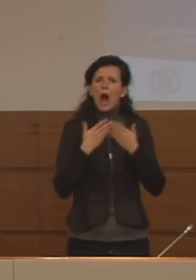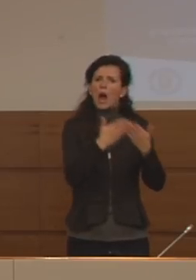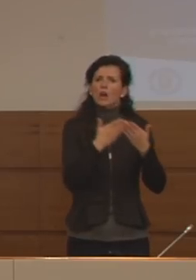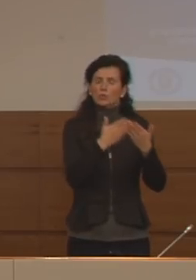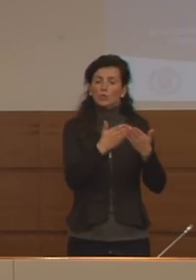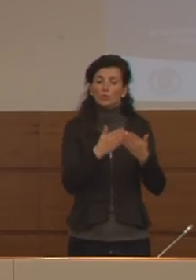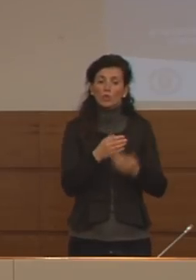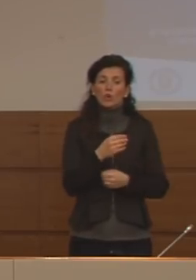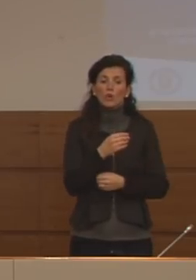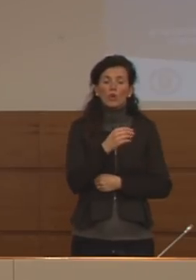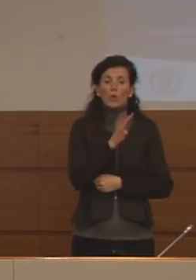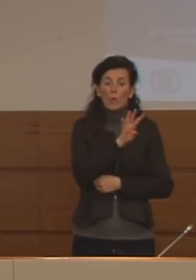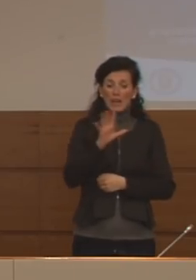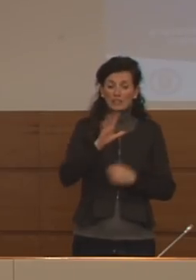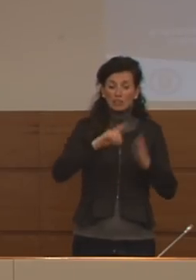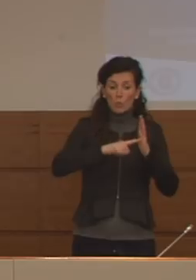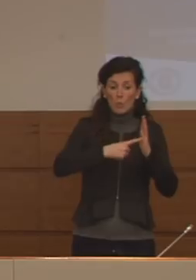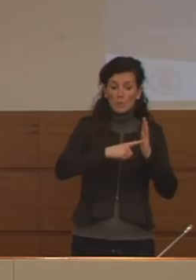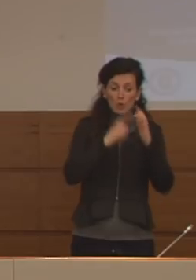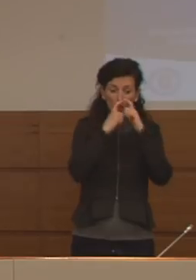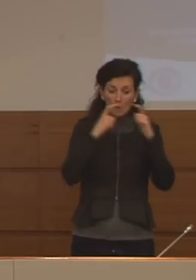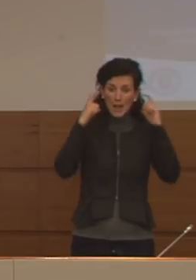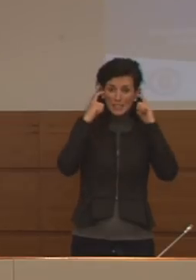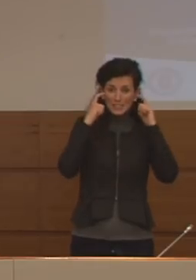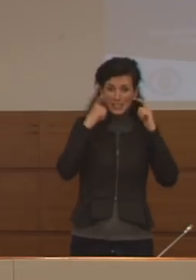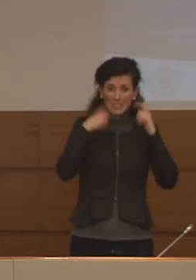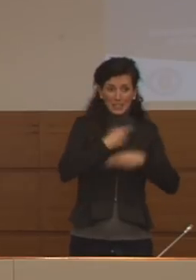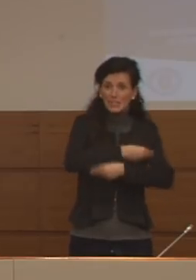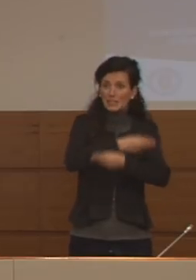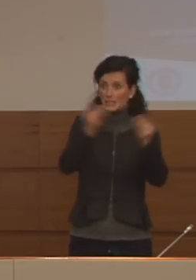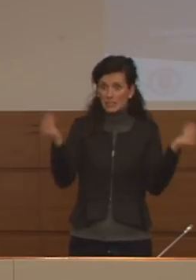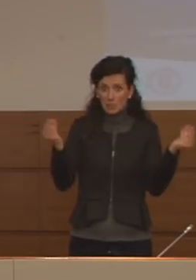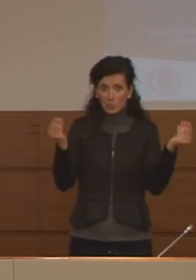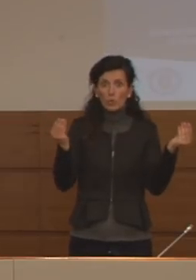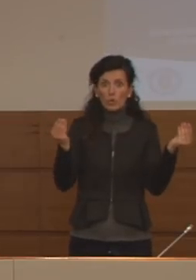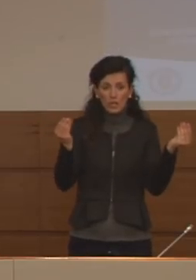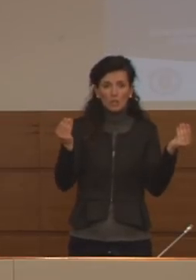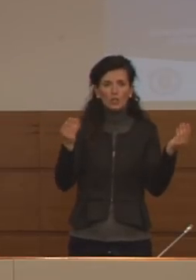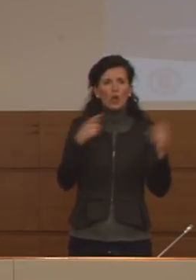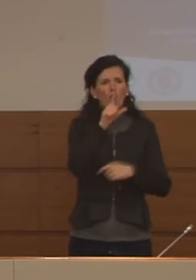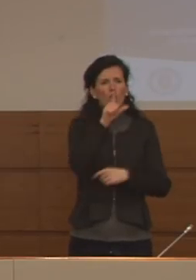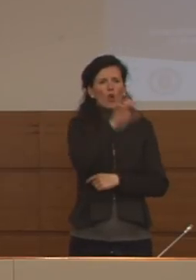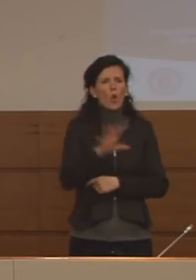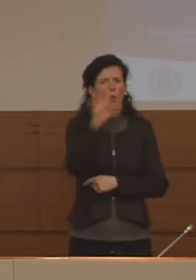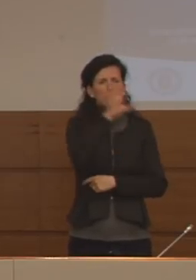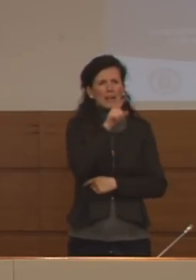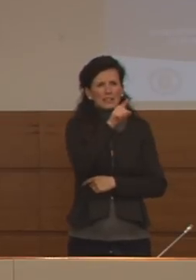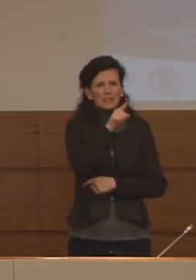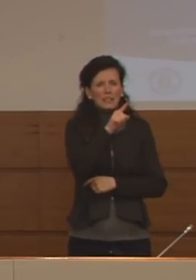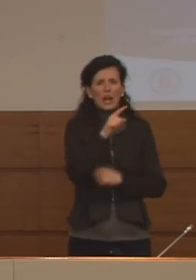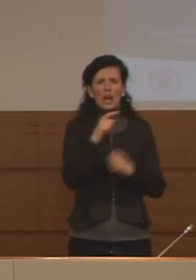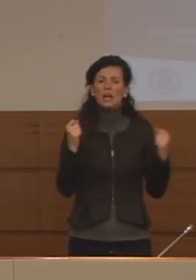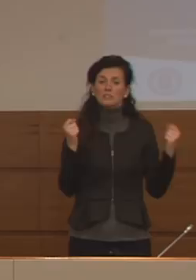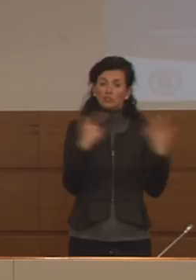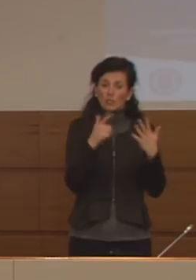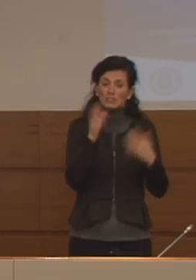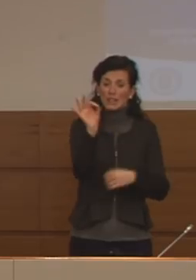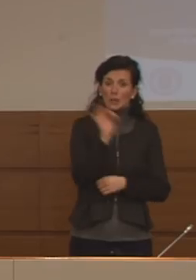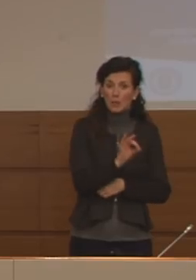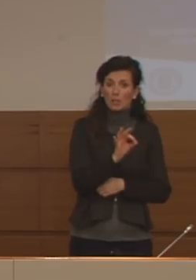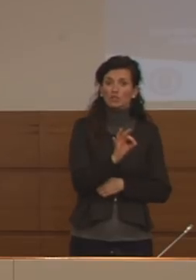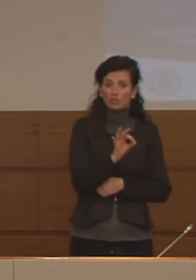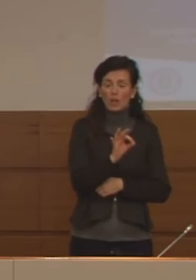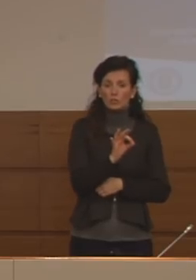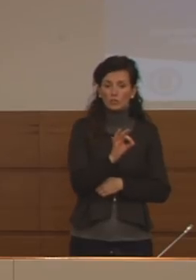45 milioni di mascherine che abbiamo distribuito in regione lombardia sono andati 17 il 17 per cento di